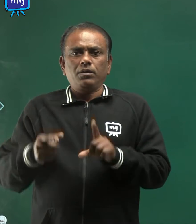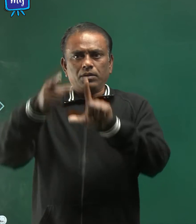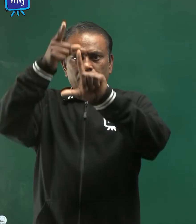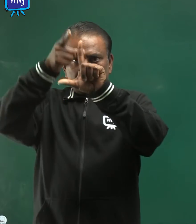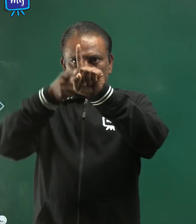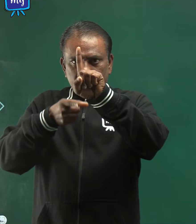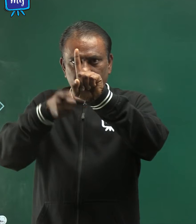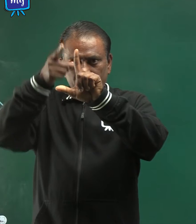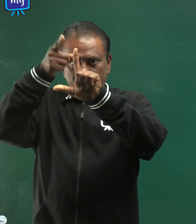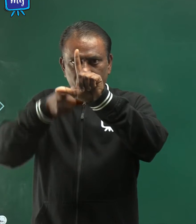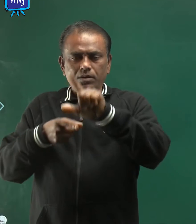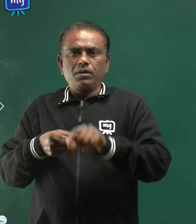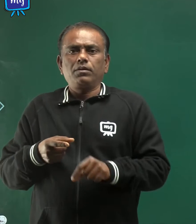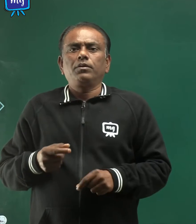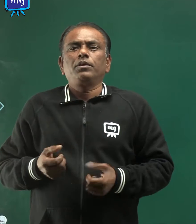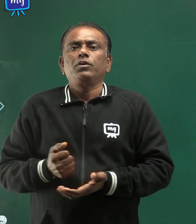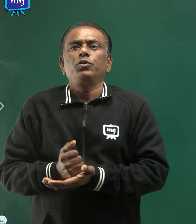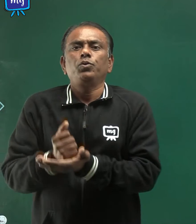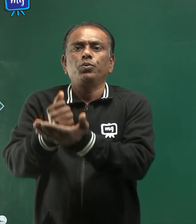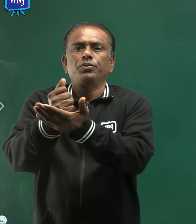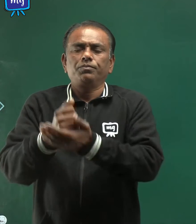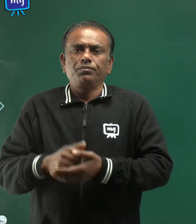स्केल की सहायता से